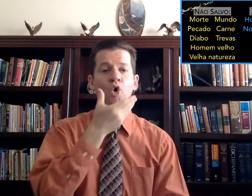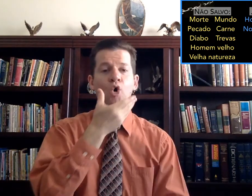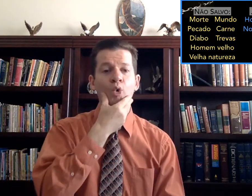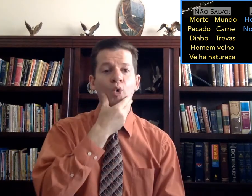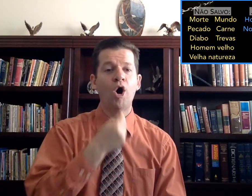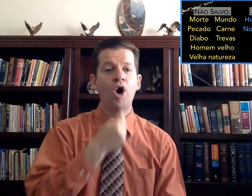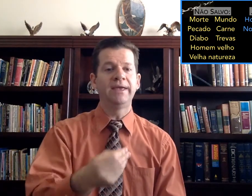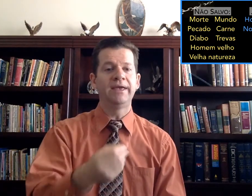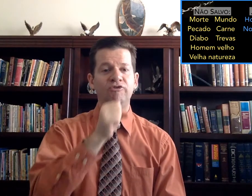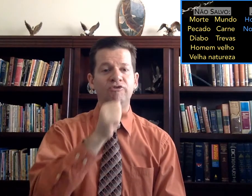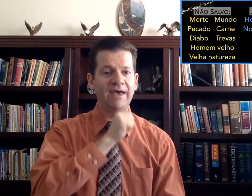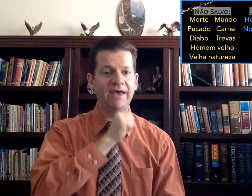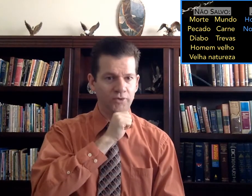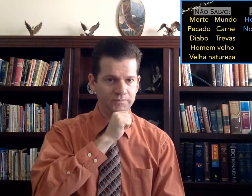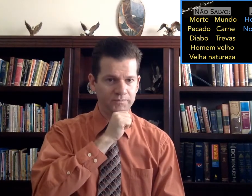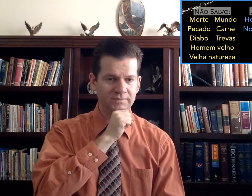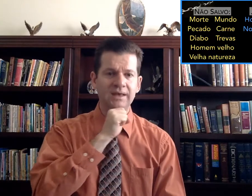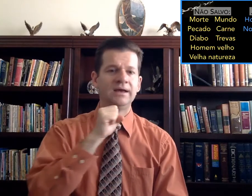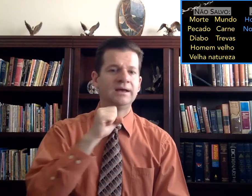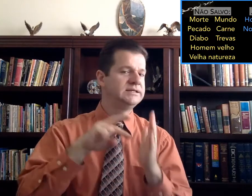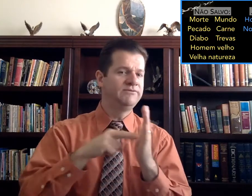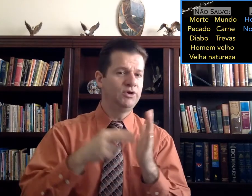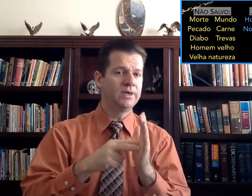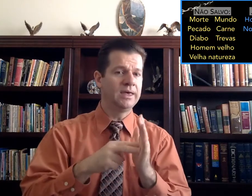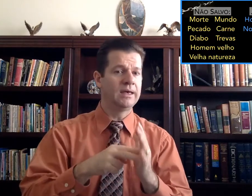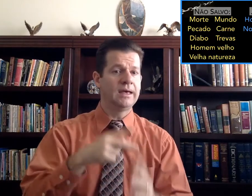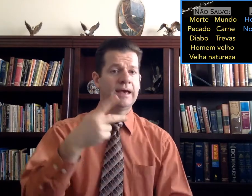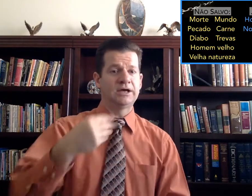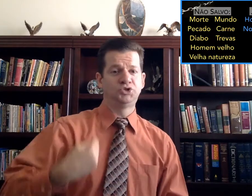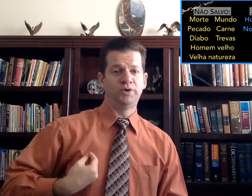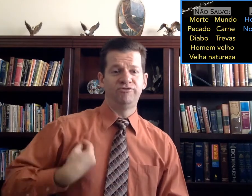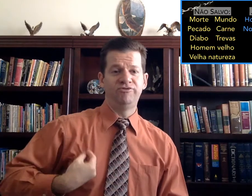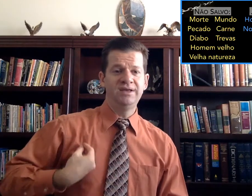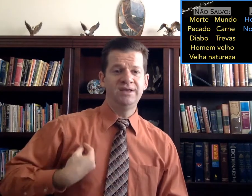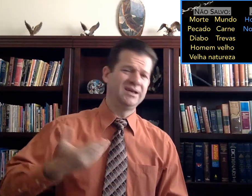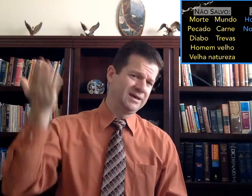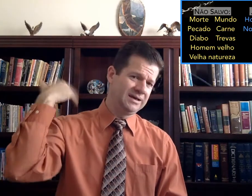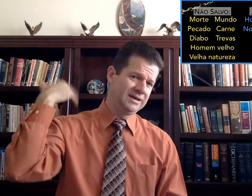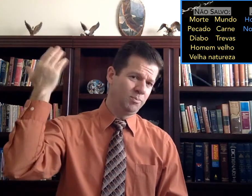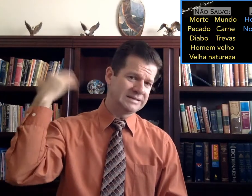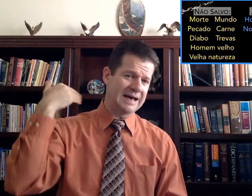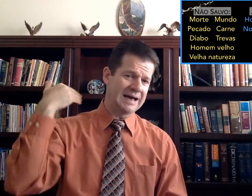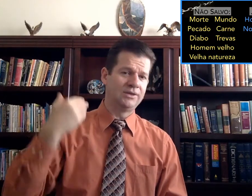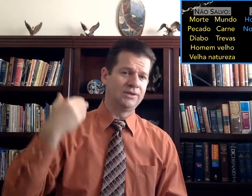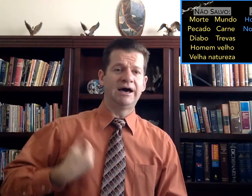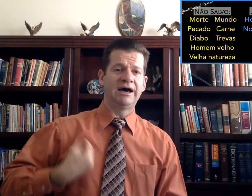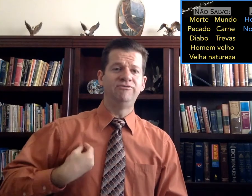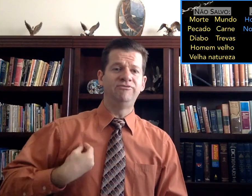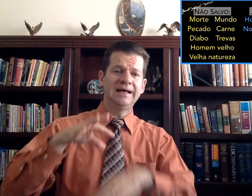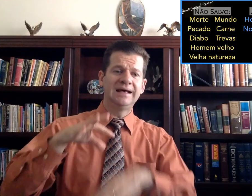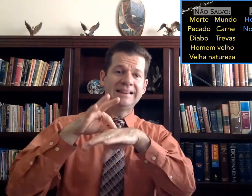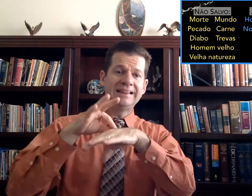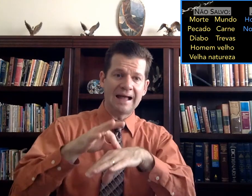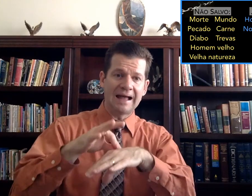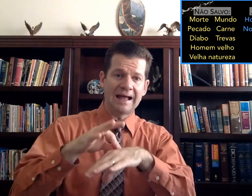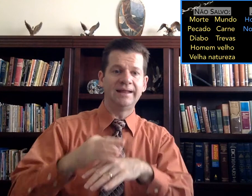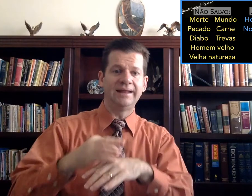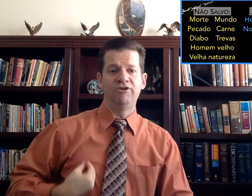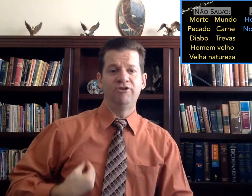o homem velho? Significa o quê? A sua vida no passado, a vida na carne,